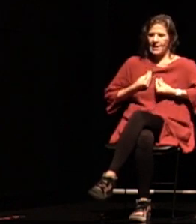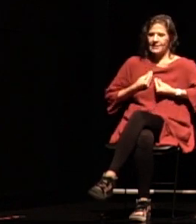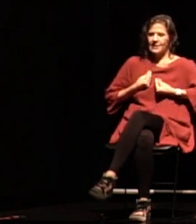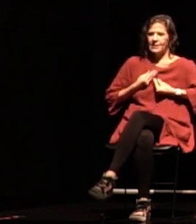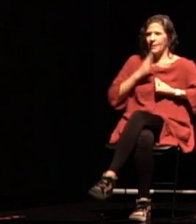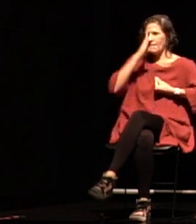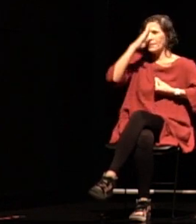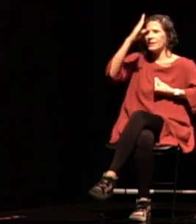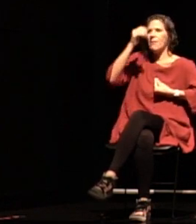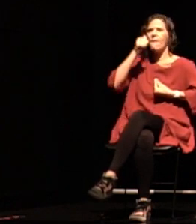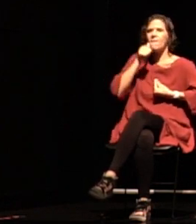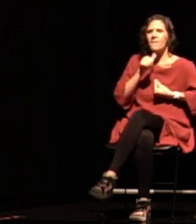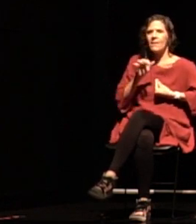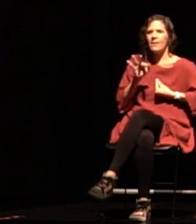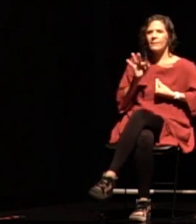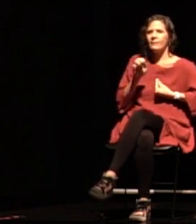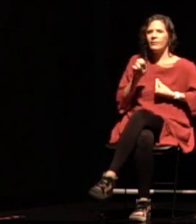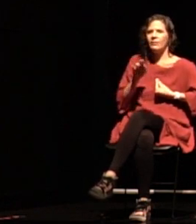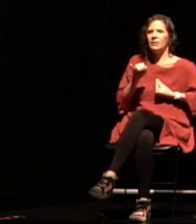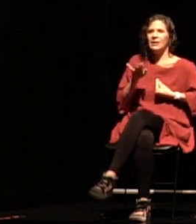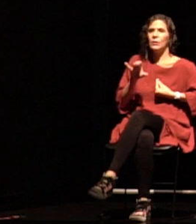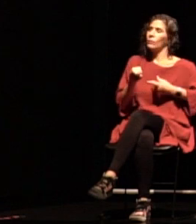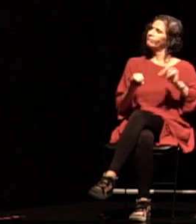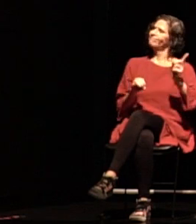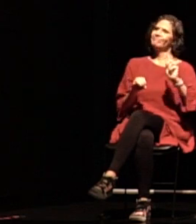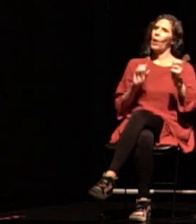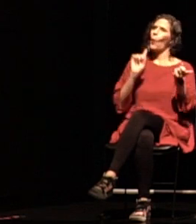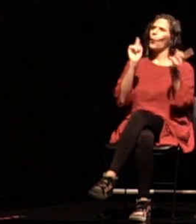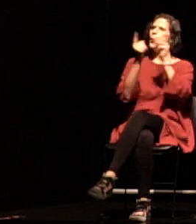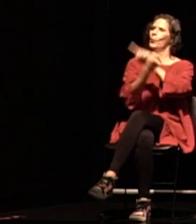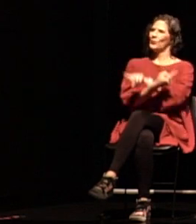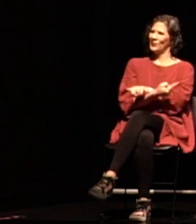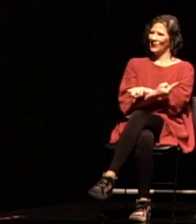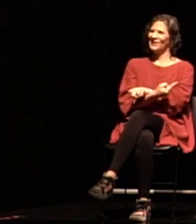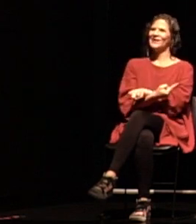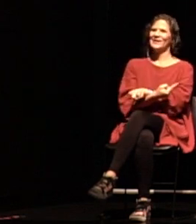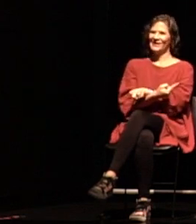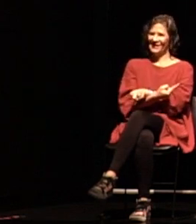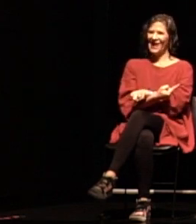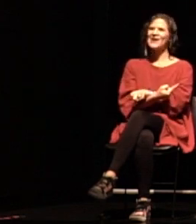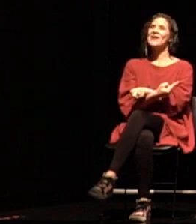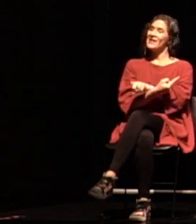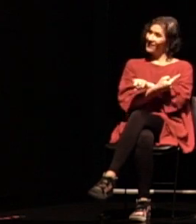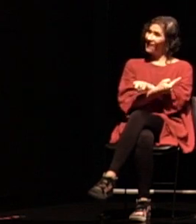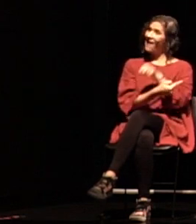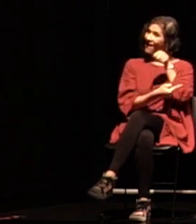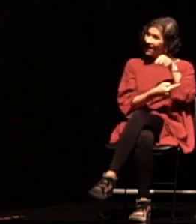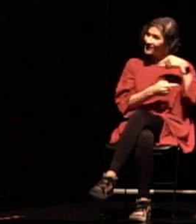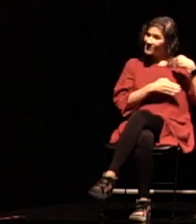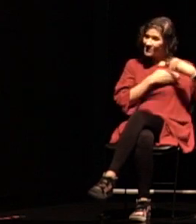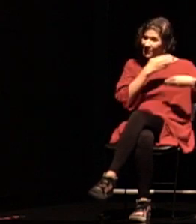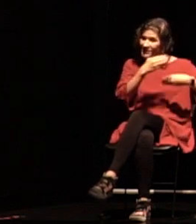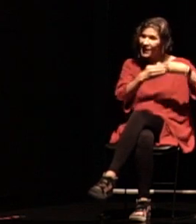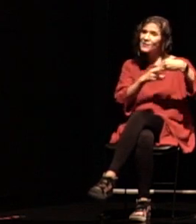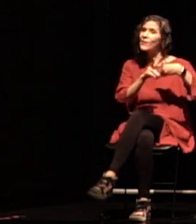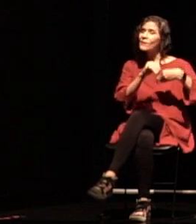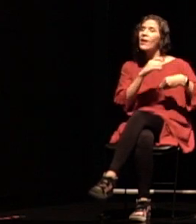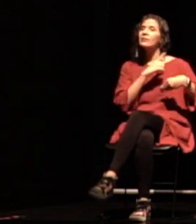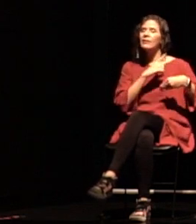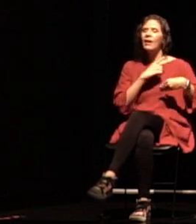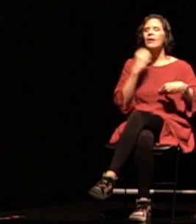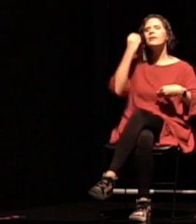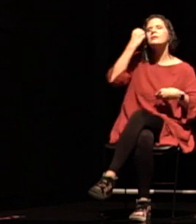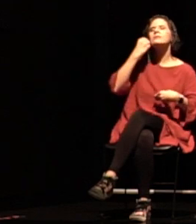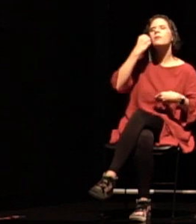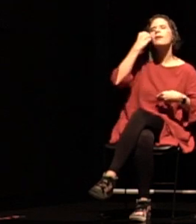Ao contrário, né, desse processo resulta uma multiplicidade de experiências do corpo,